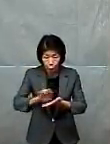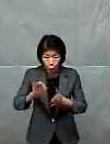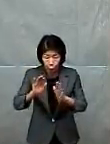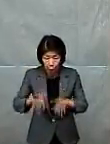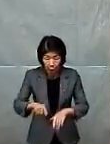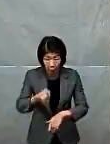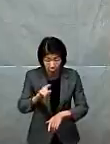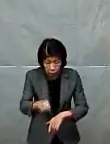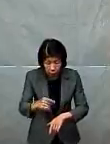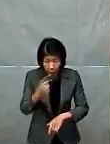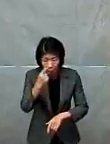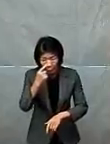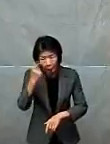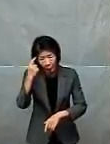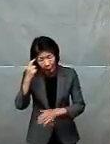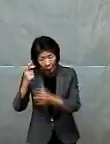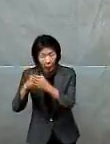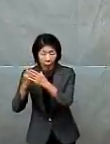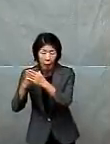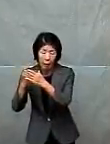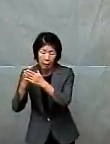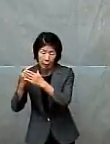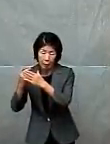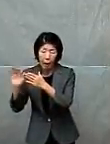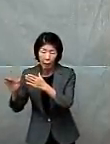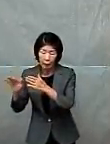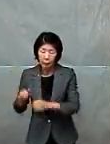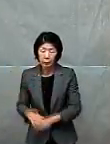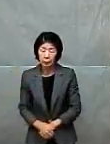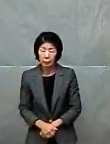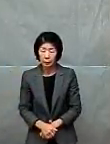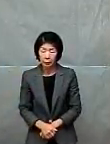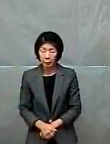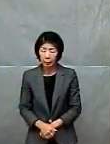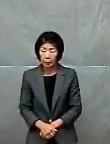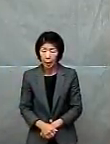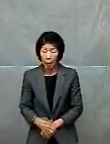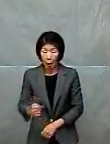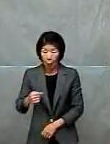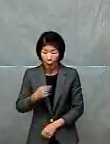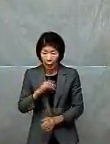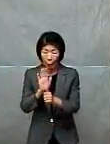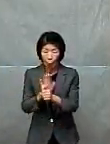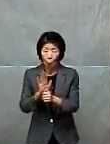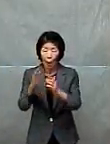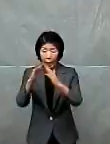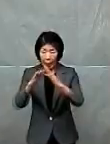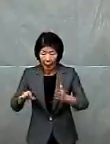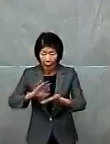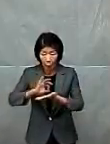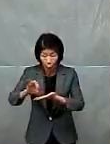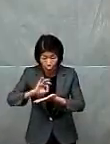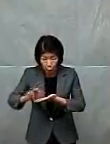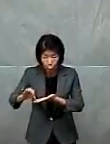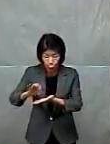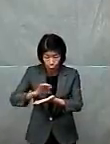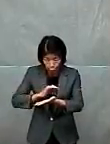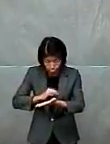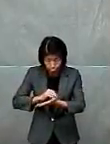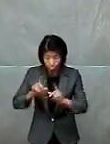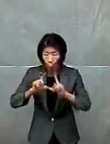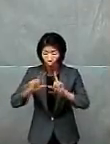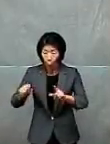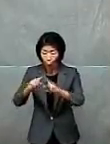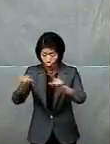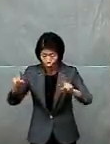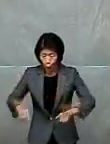支出していたとは思いもよらなかったことであります。なお私の講演会の収支報告書に平成